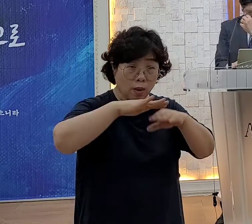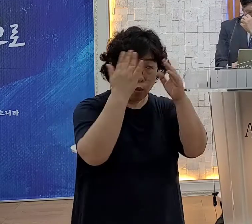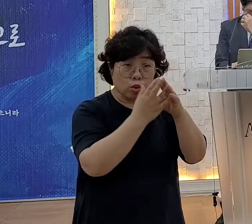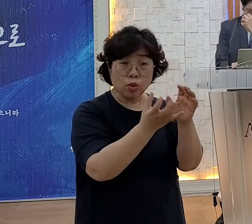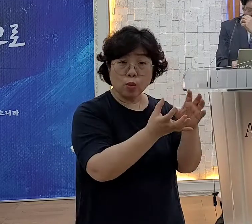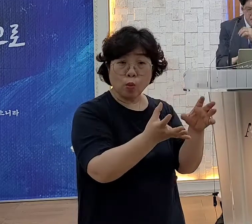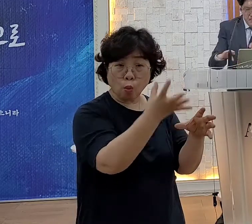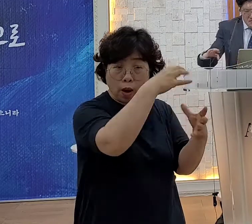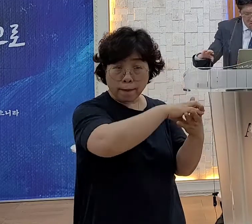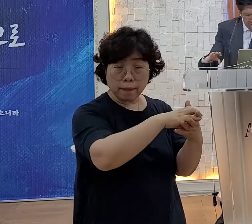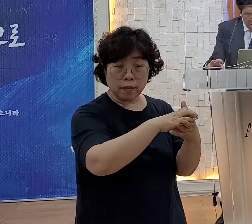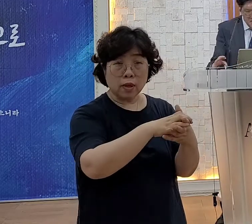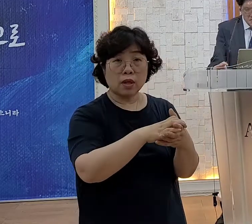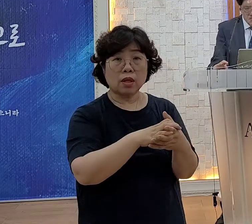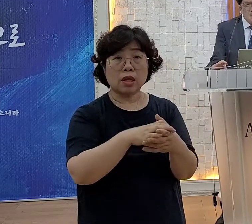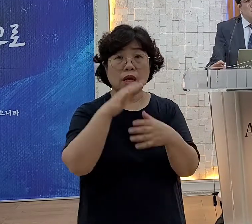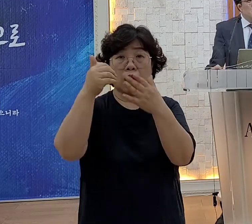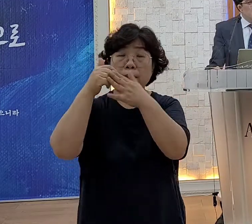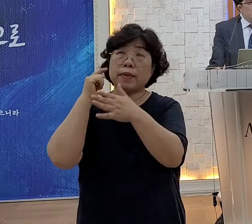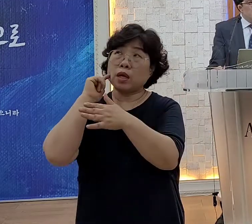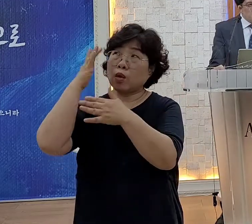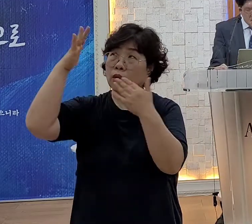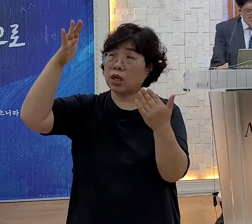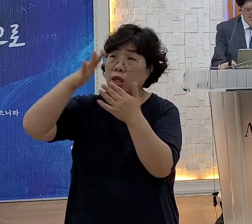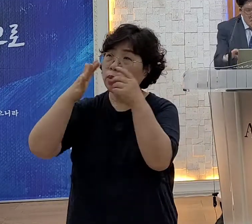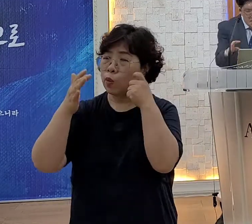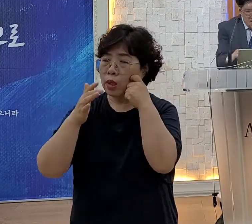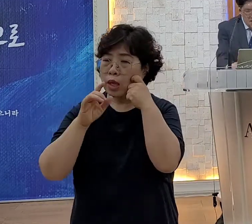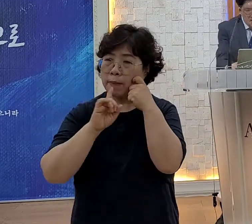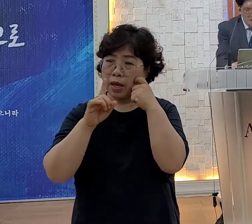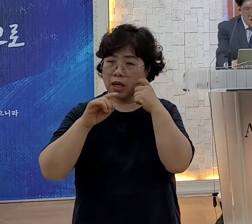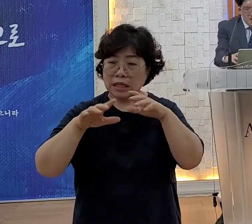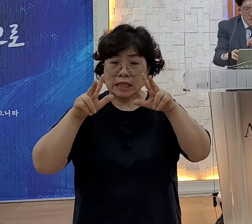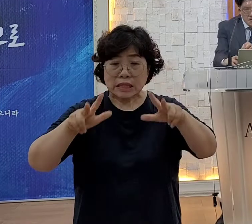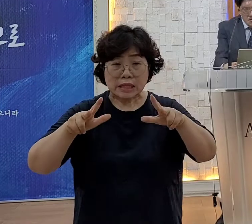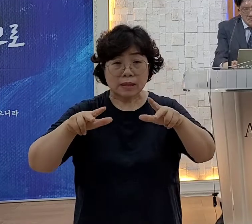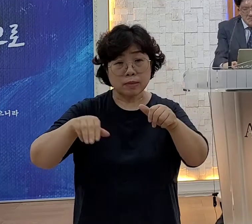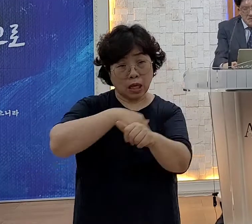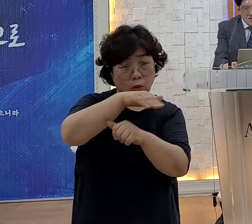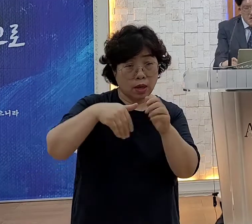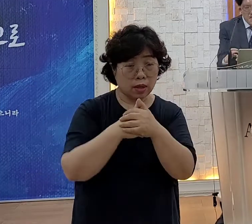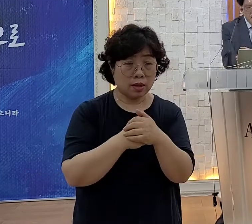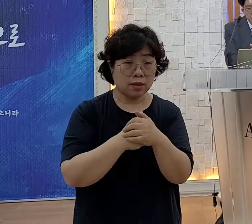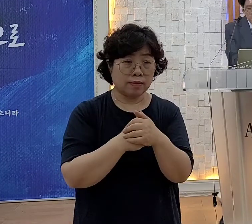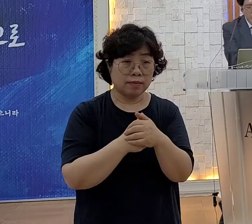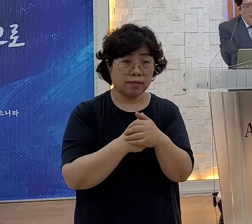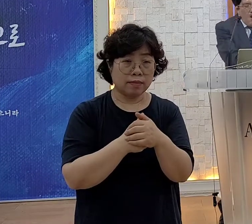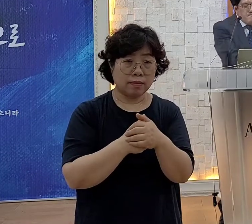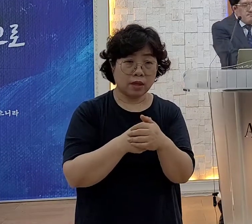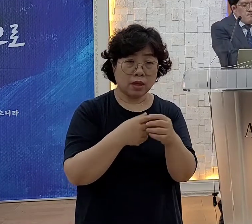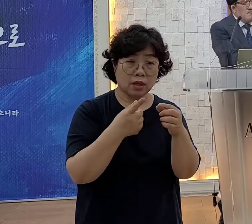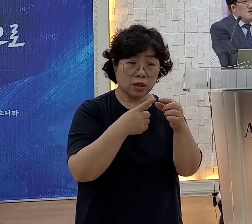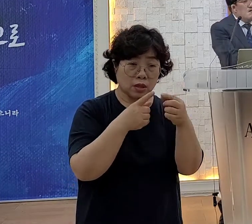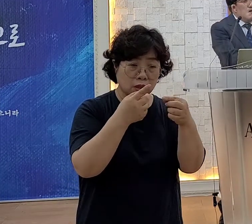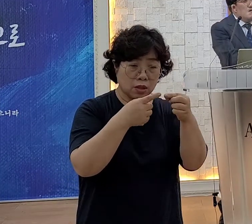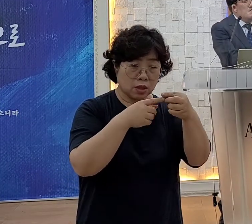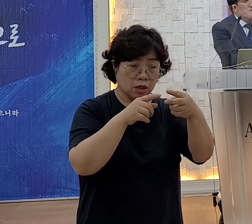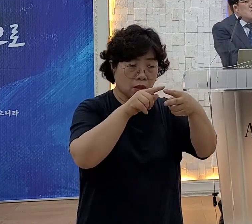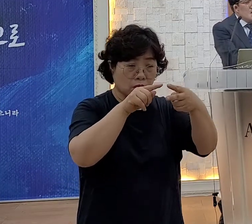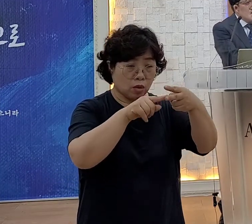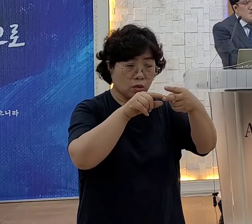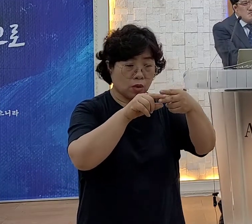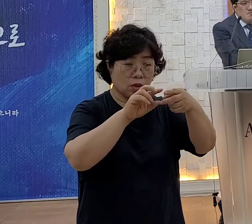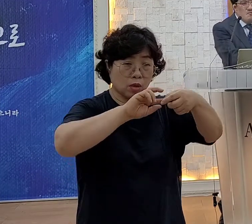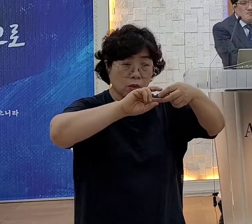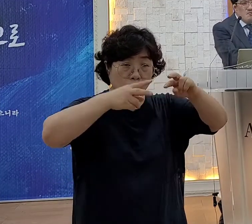이 현재 시제인데, 특별한 현재 시제는 또 뭐겠어요? 마찬가지예요. 과거와 현재뿐만 아니라 앞으로 태어날